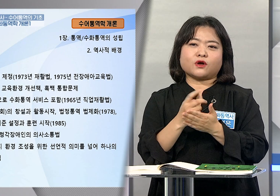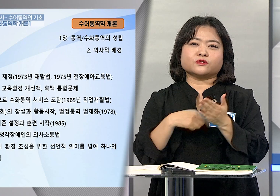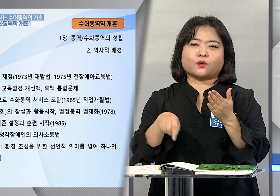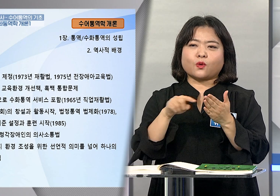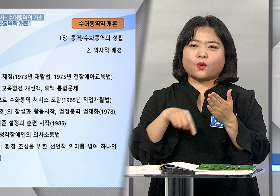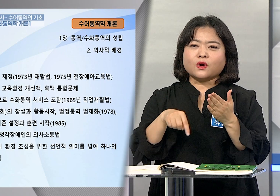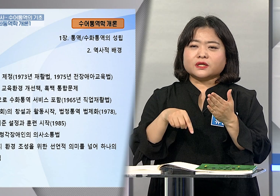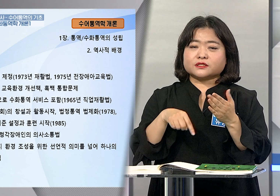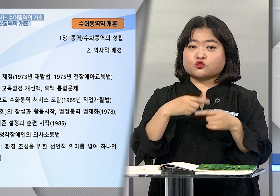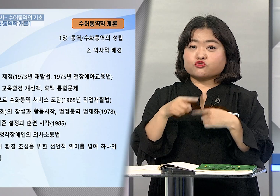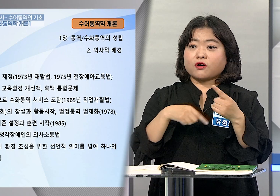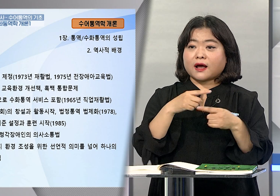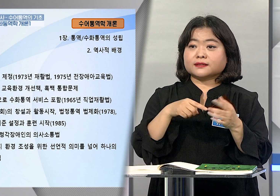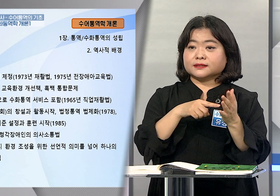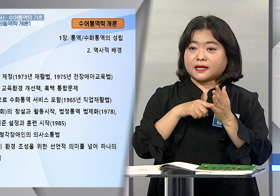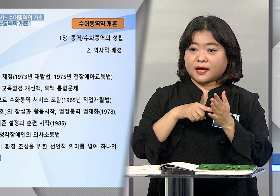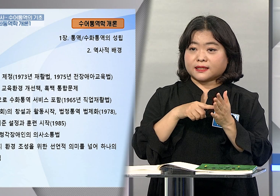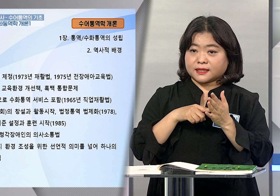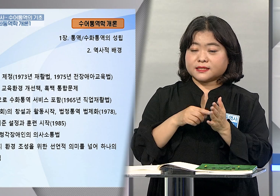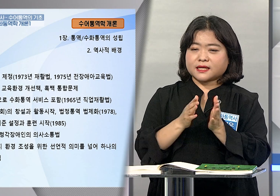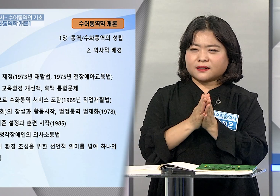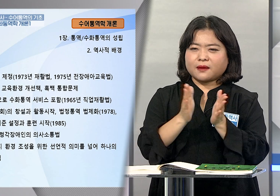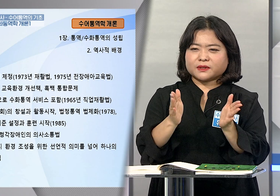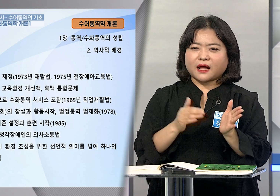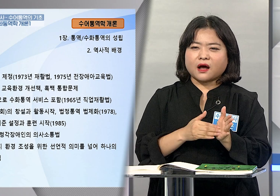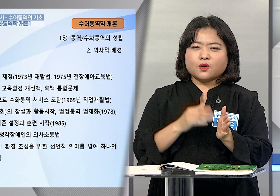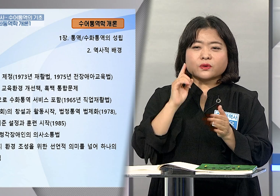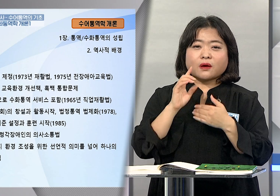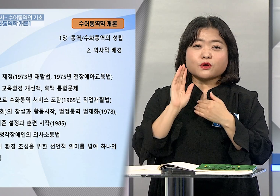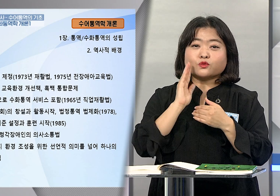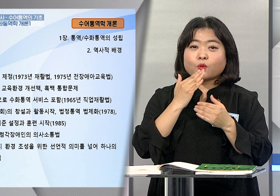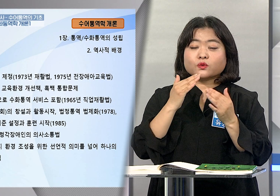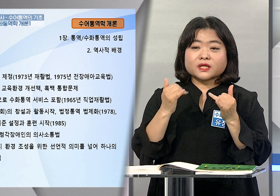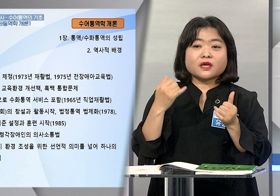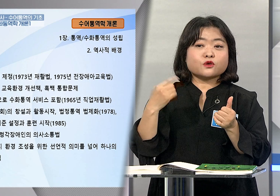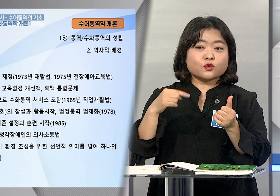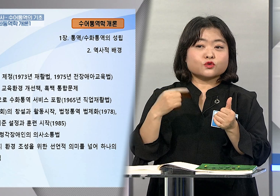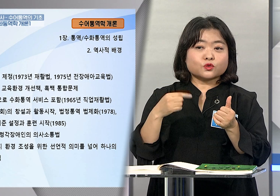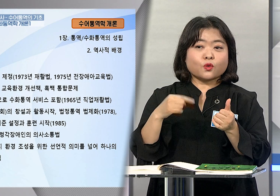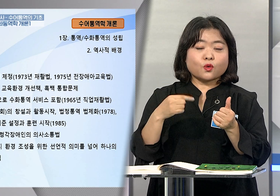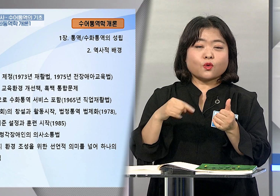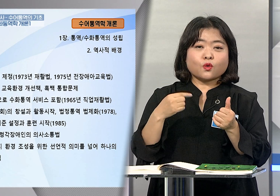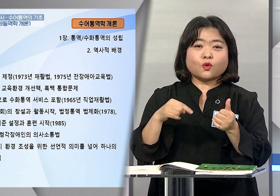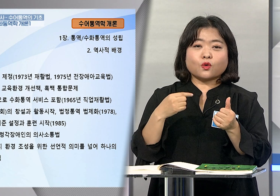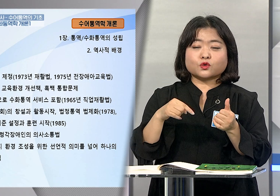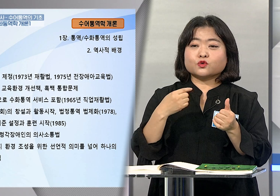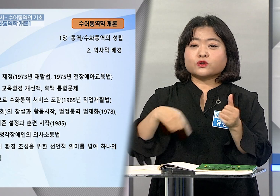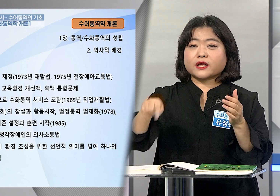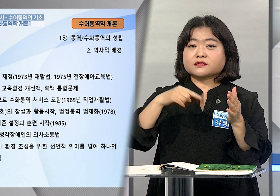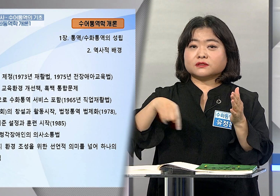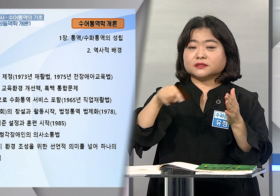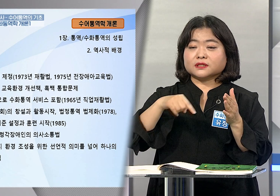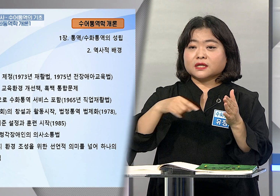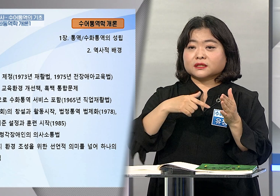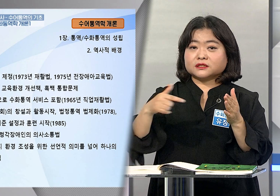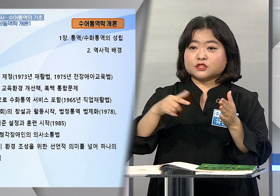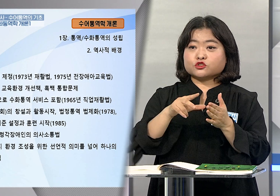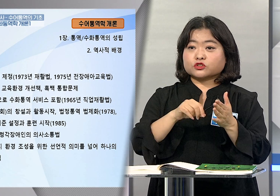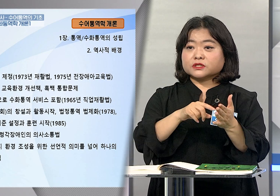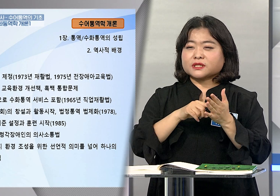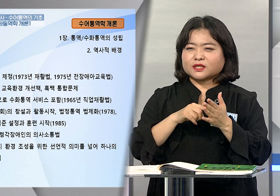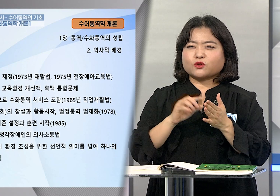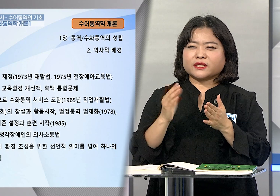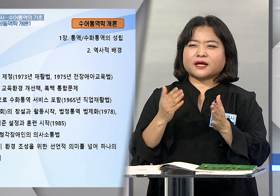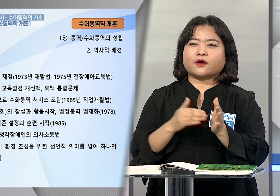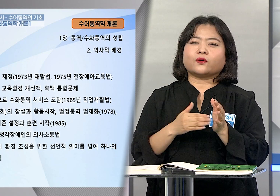개선책의 일환으로 이제 수어가 등장하기 시작을 합니다. 왜냐하면 농인의 교육도 교육계에서는 큰